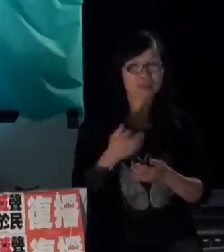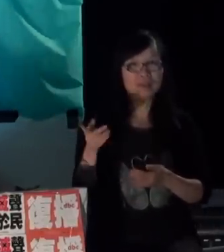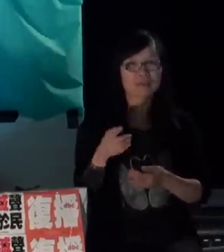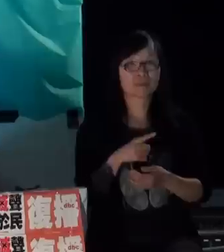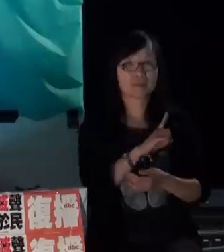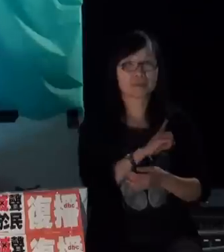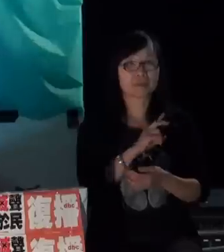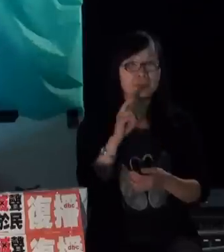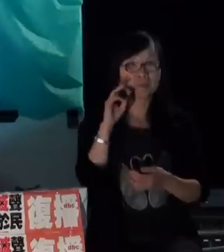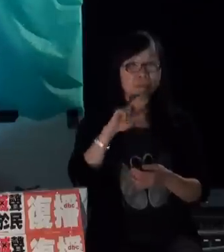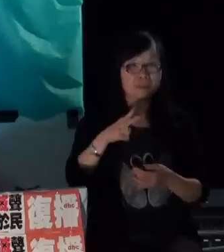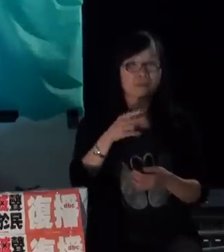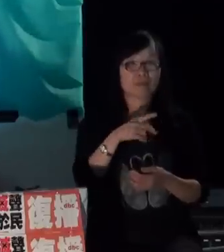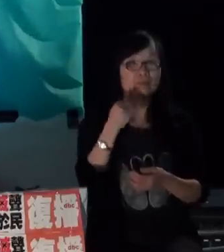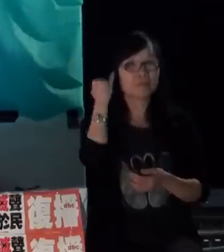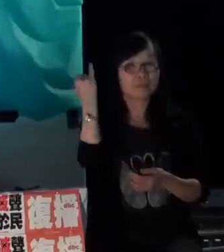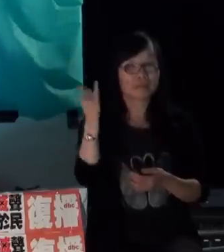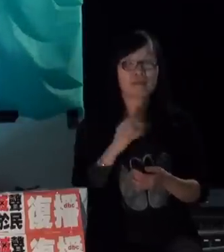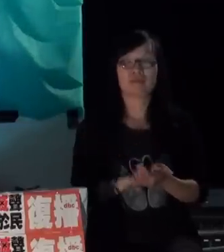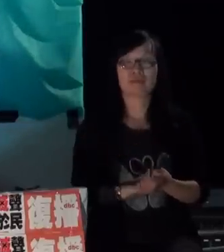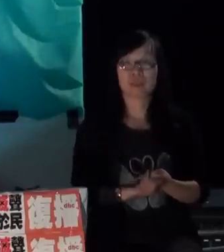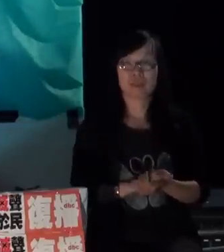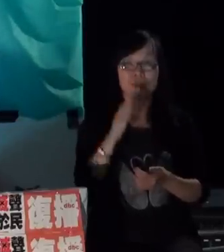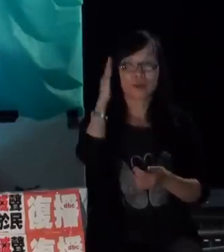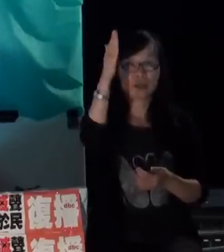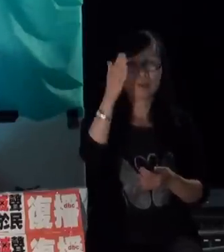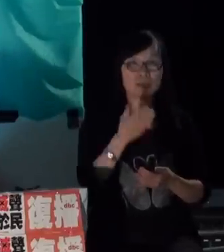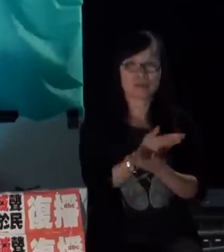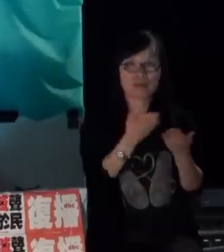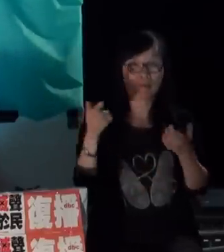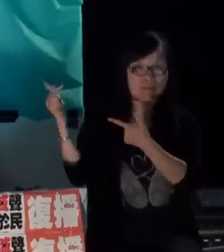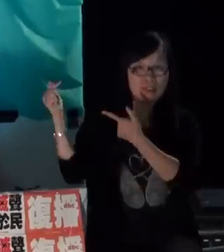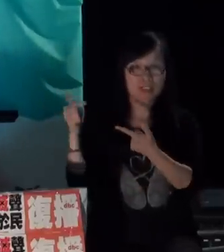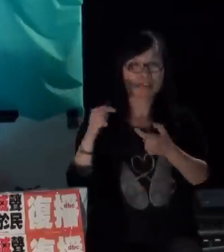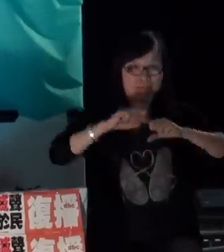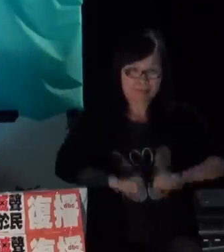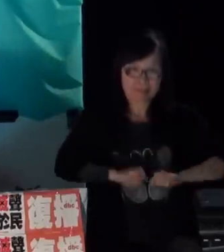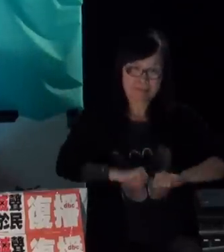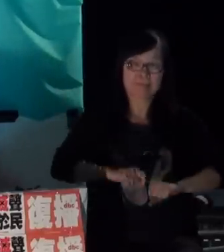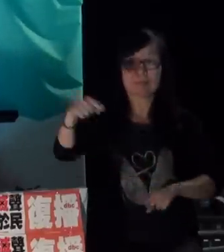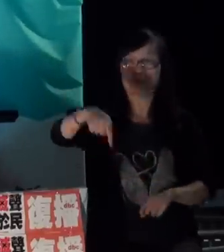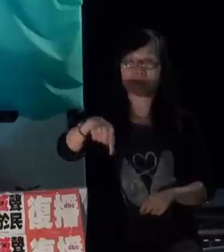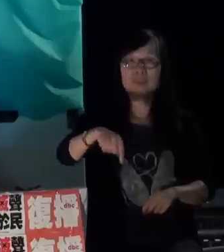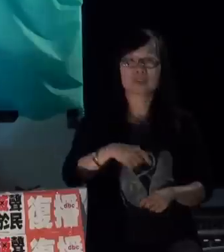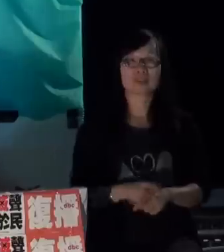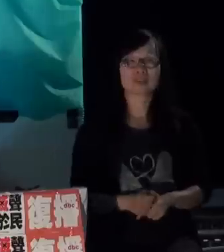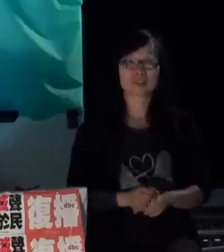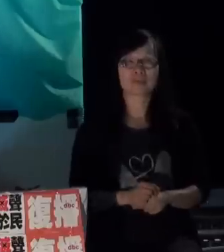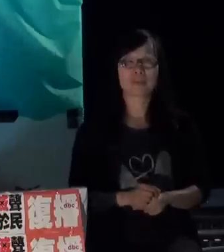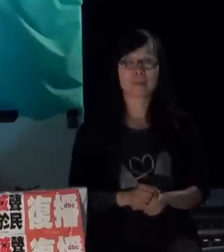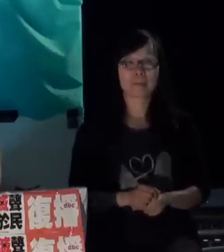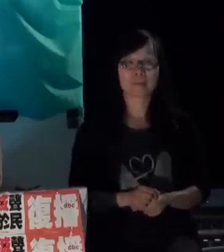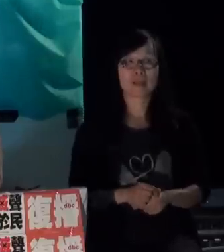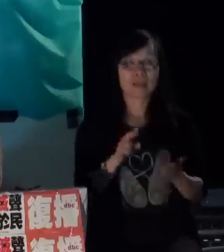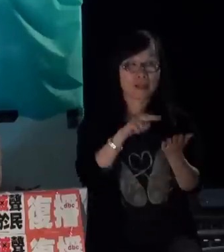樣。 所以各位。我希望大家繼續堅持嚟呢度啦。今時今日